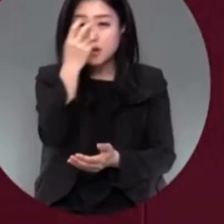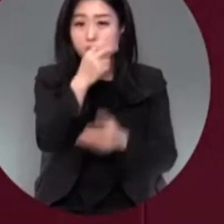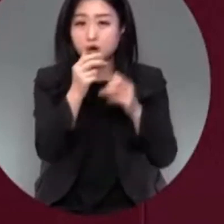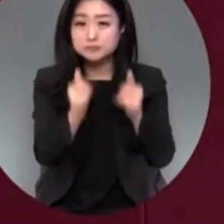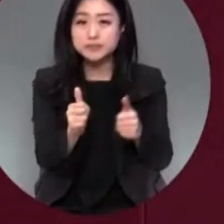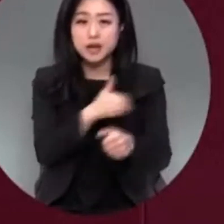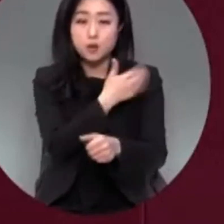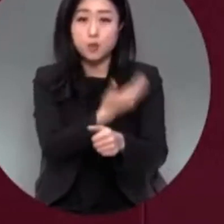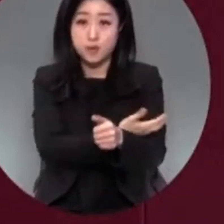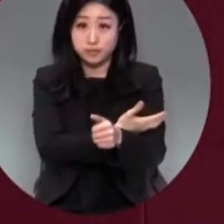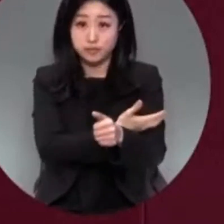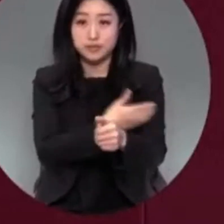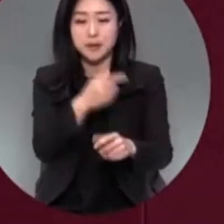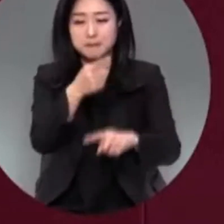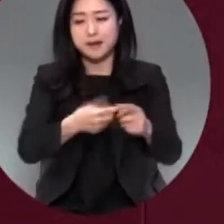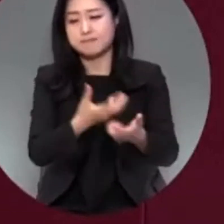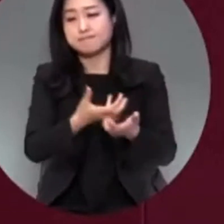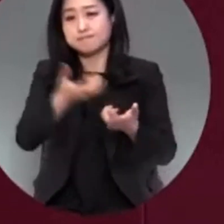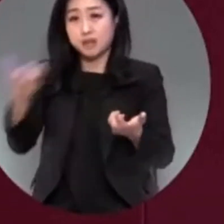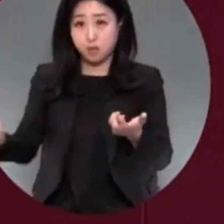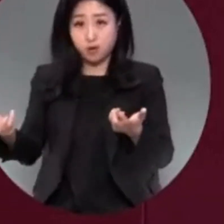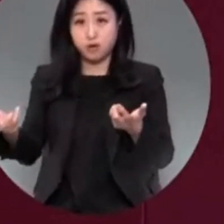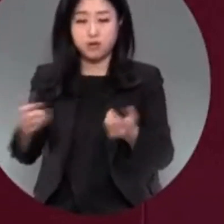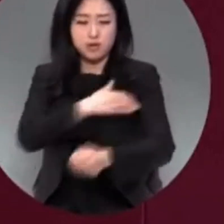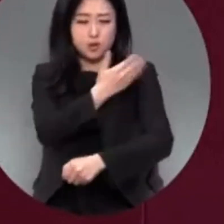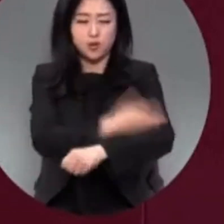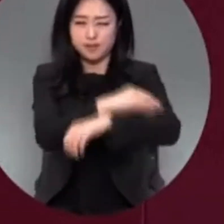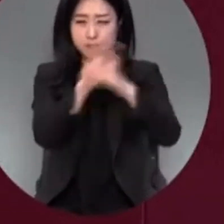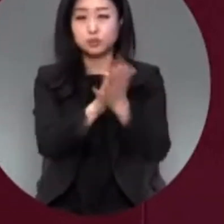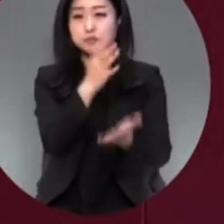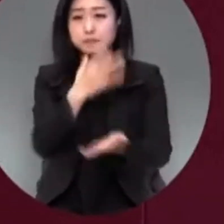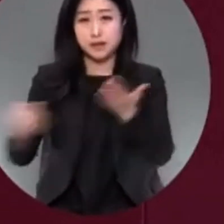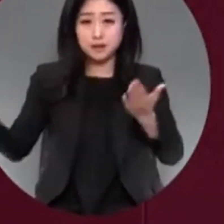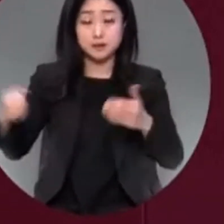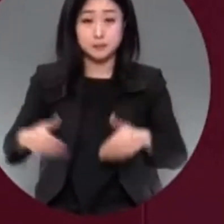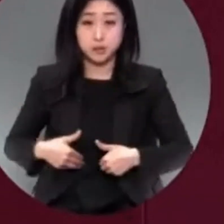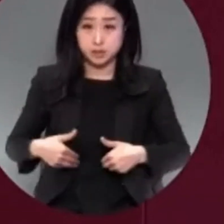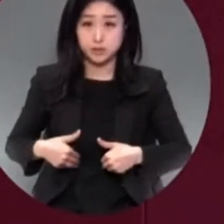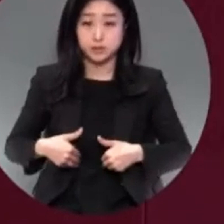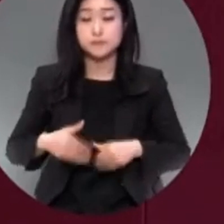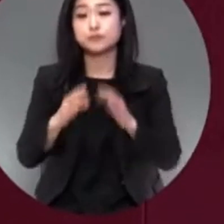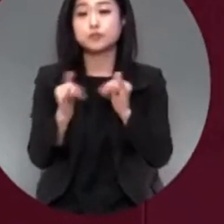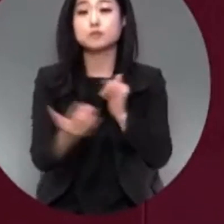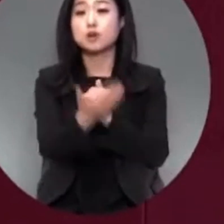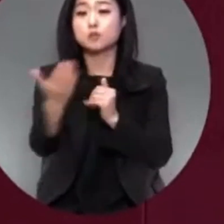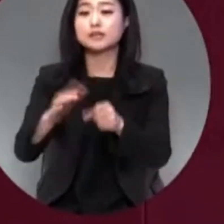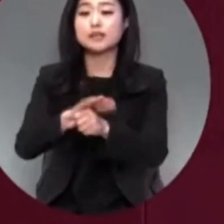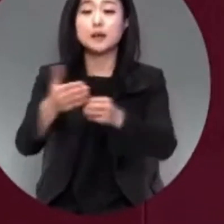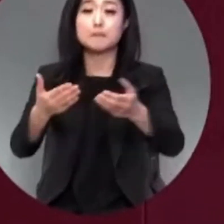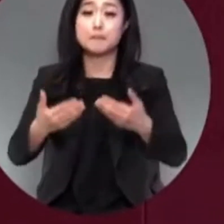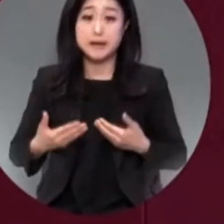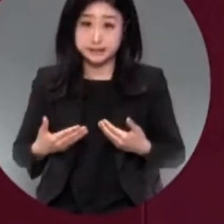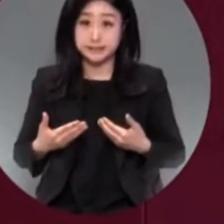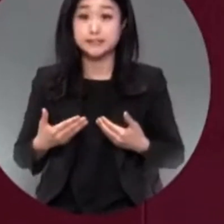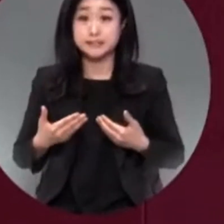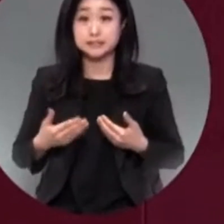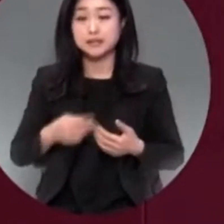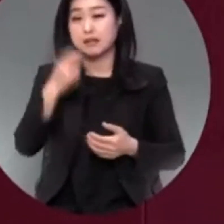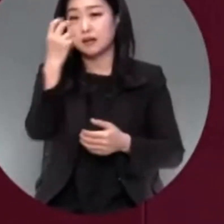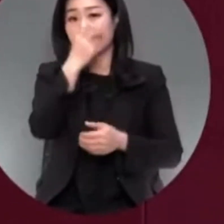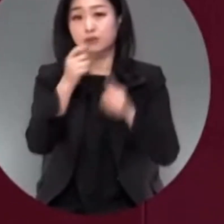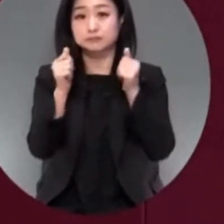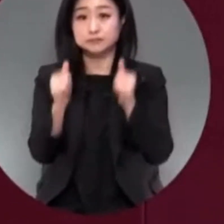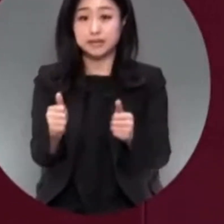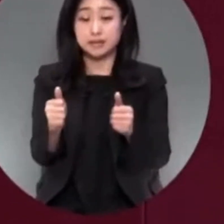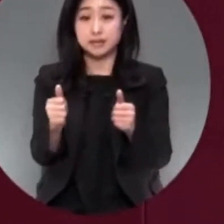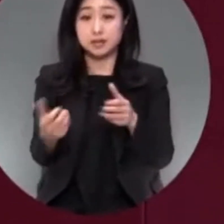정상화의 항구를 향한 역사적 항해를 시작했습니다. 새롭게 태어날 대한민국 검찰은 국민의 성원과 사랑이라는 순풍을 한가득 돛에